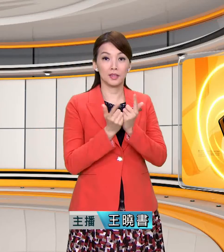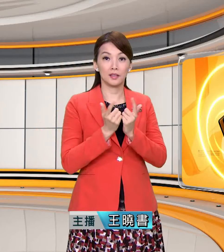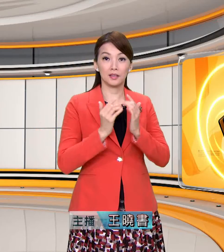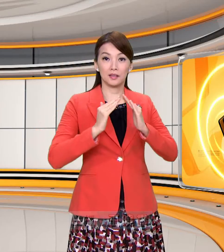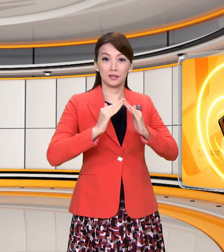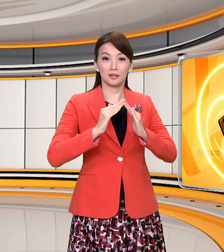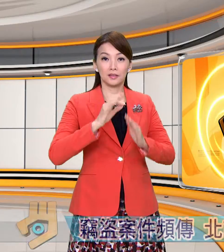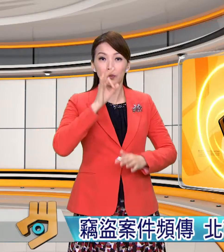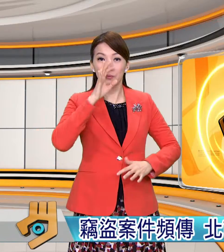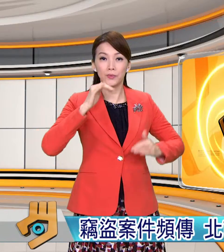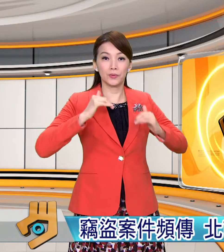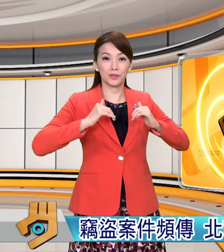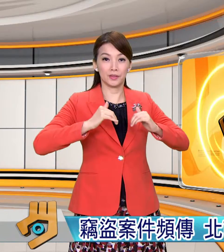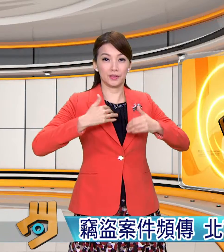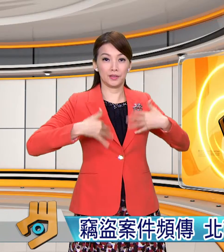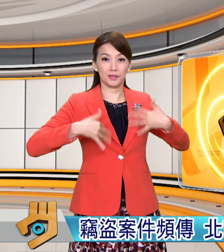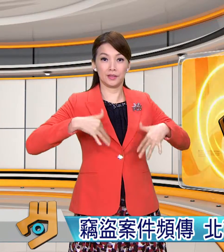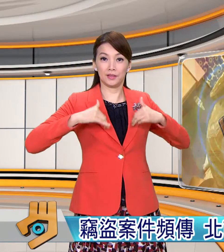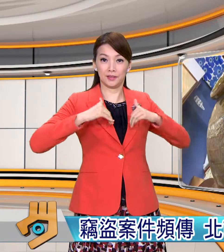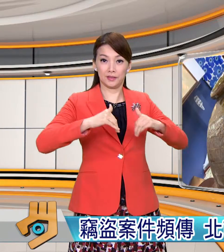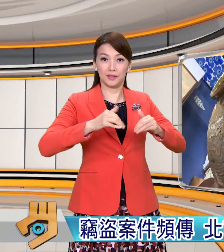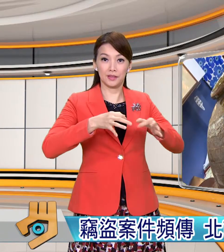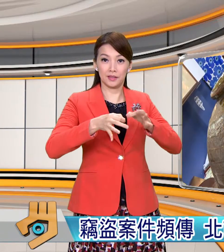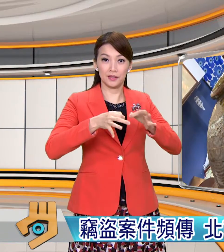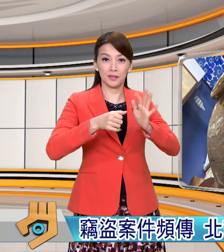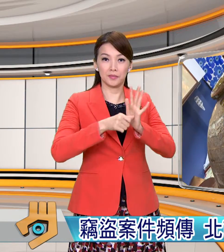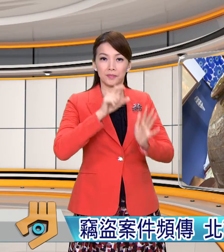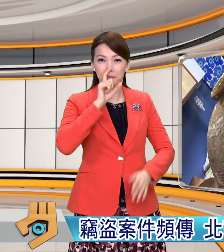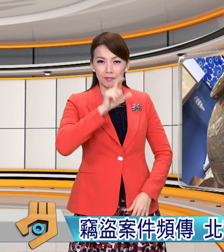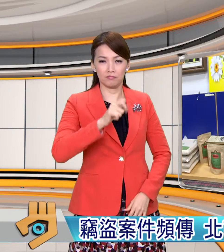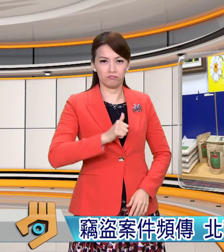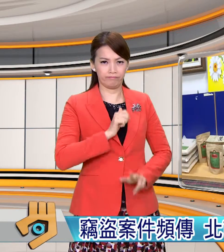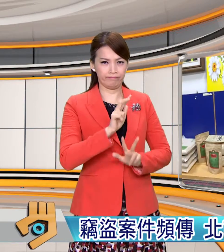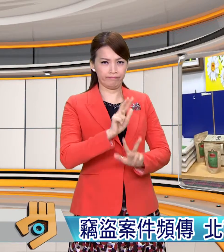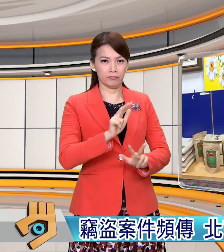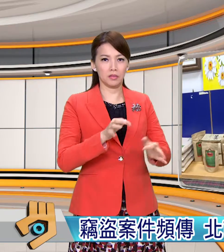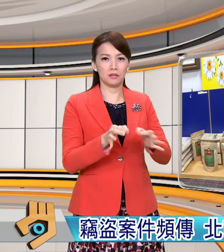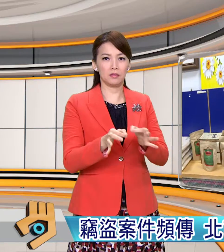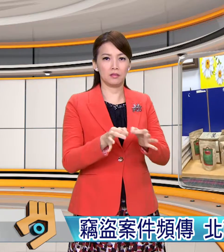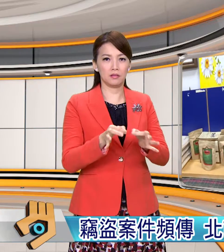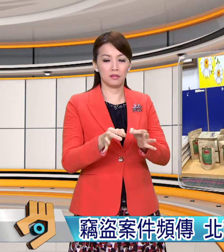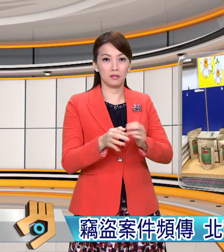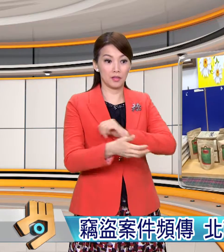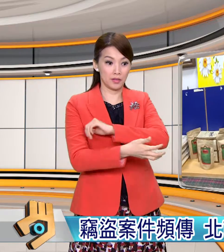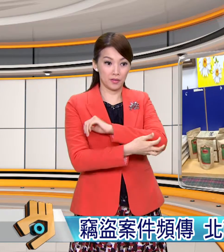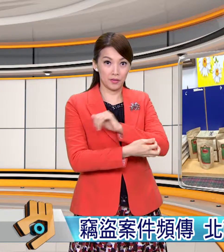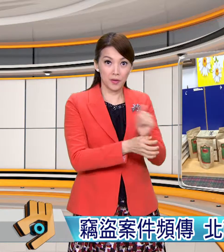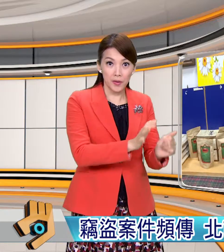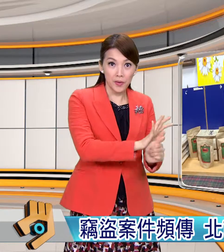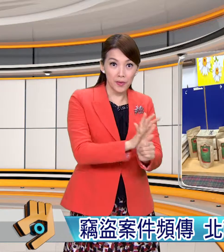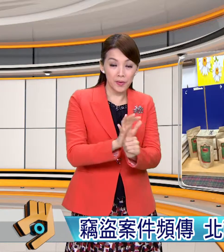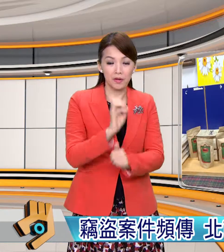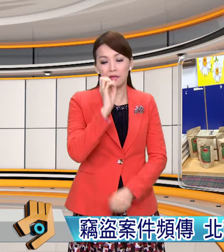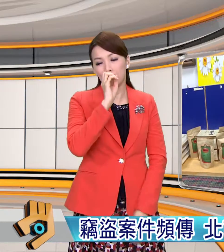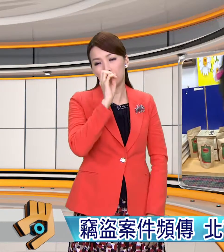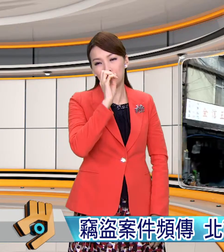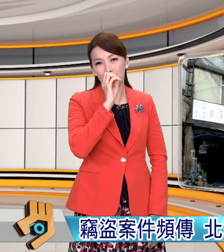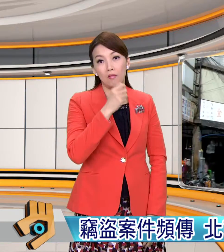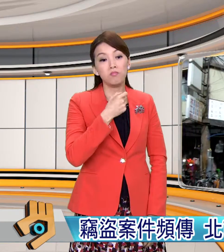台北市吴兴街的一家诚实商店，标榜里头没有店员，客人自己拿商